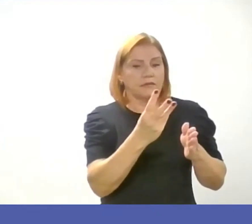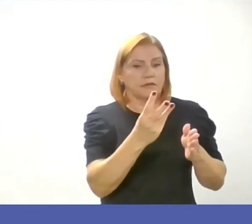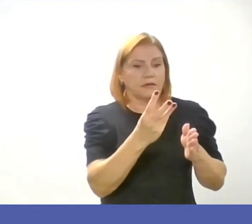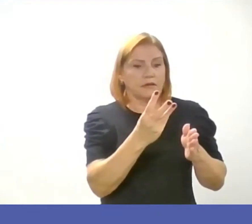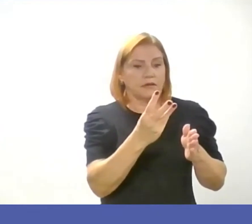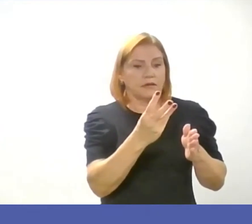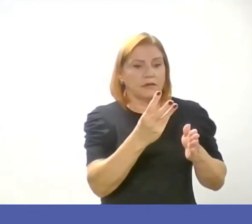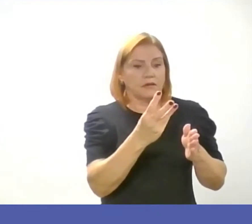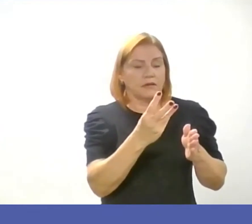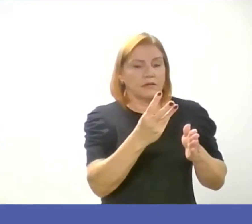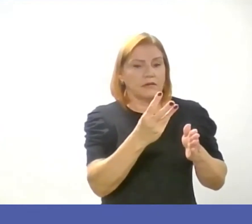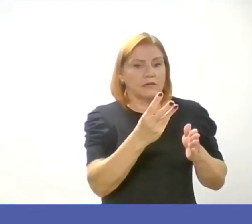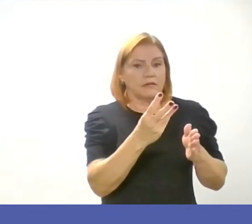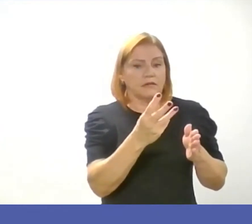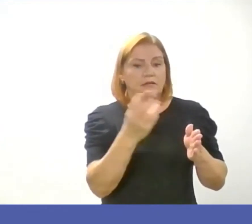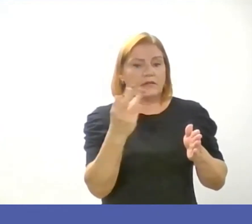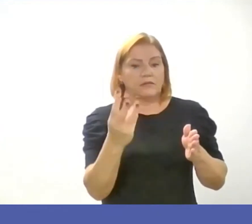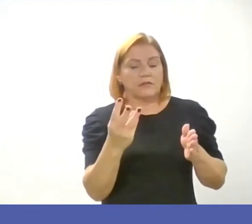antecederam a gente.